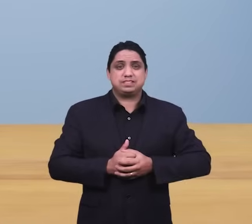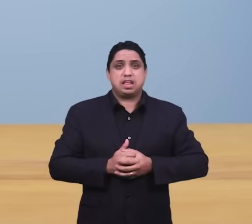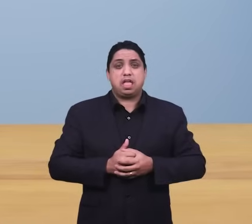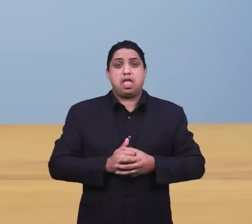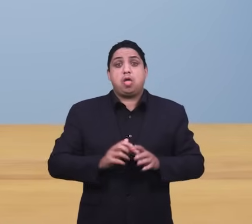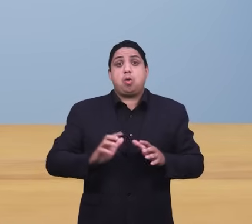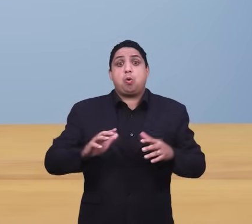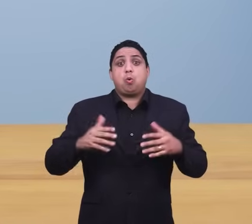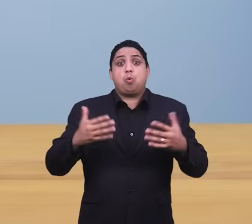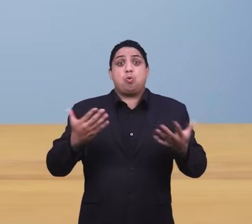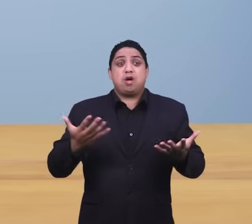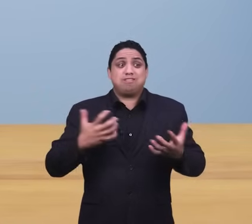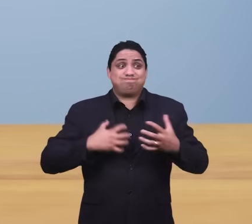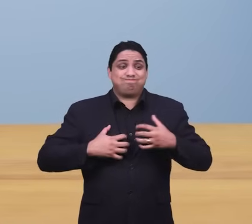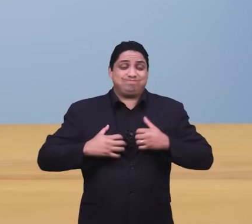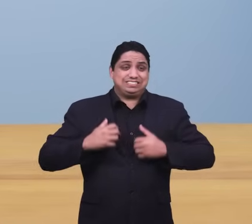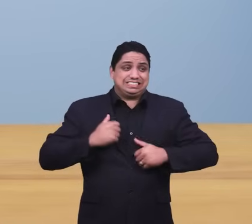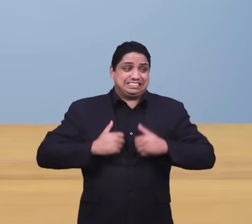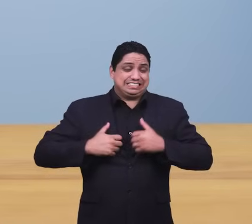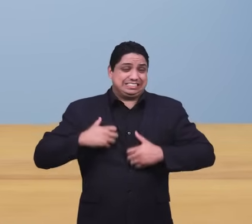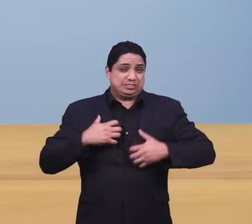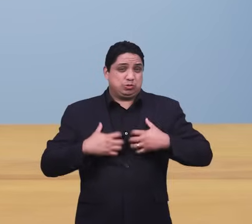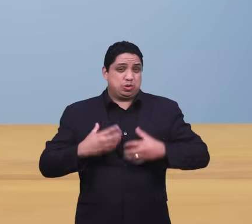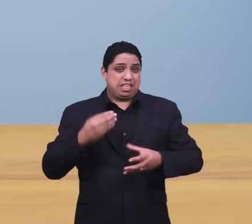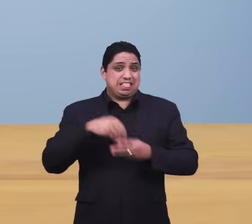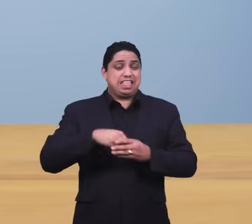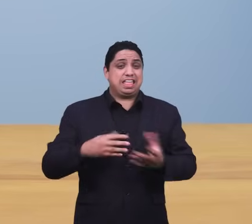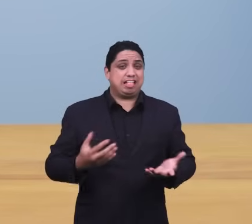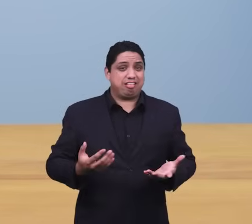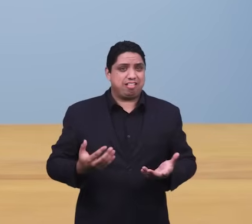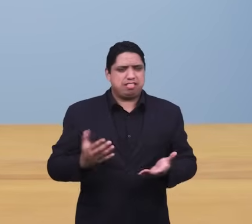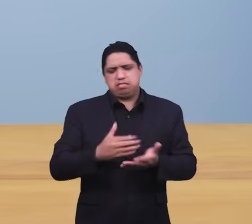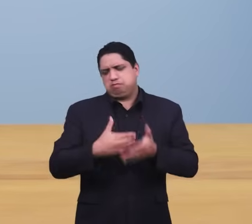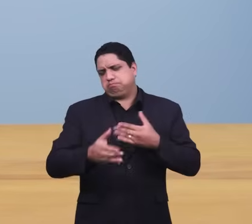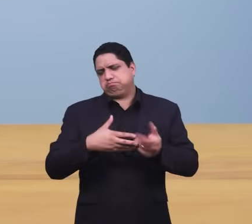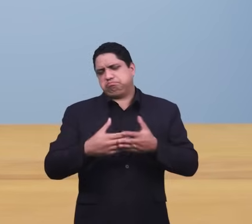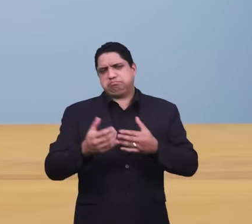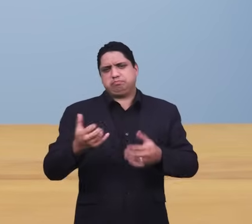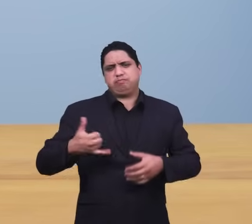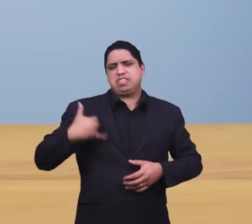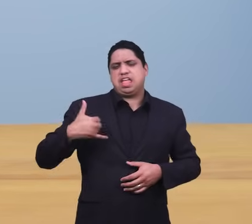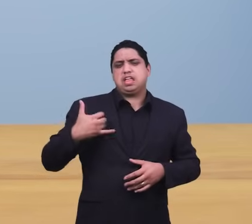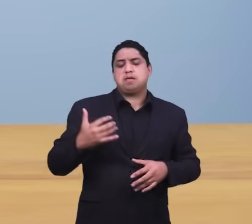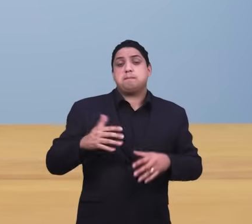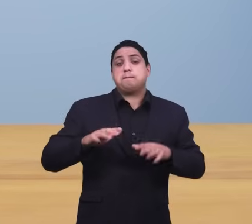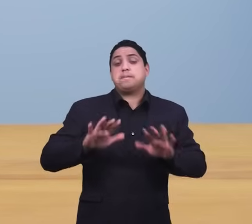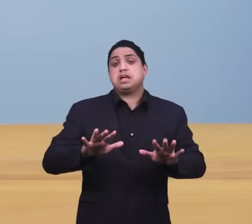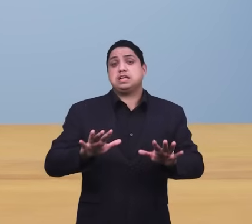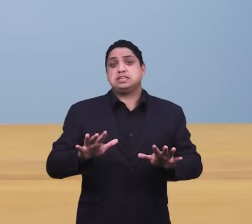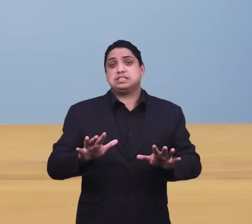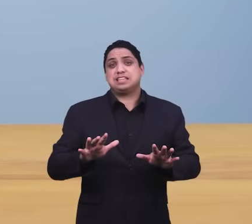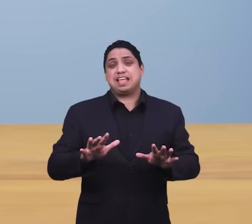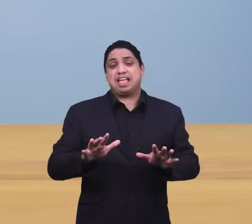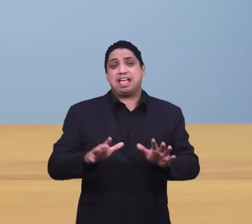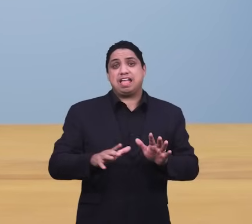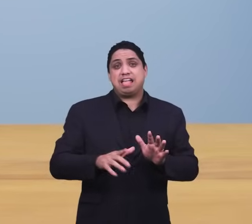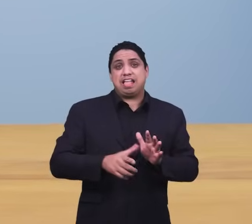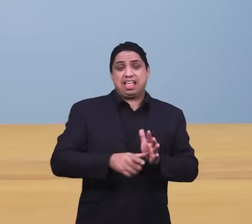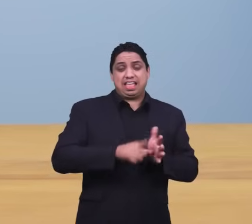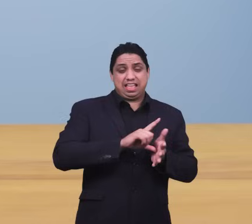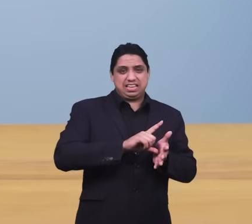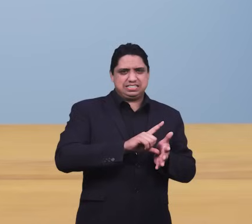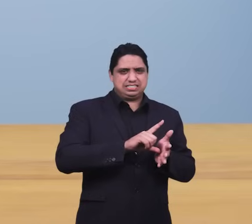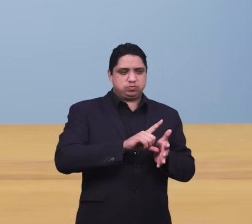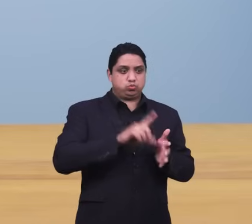Quais são as angústias dos pais, independente da idade? Mas quando mais cedo a gente faz